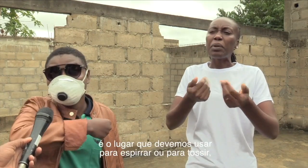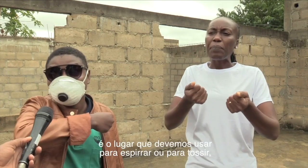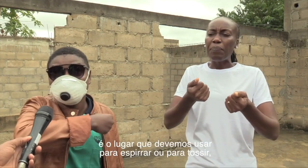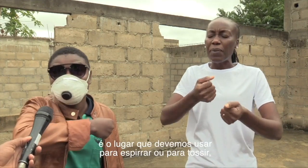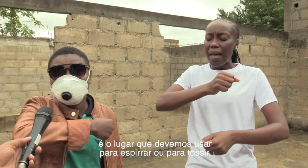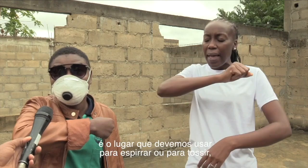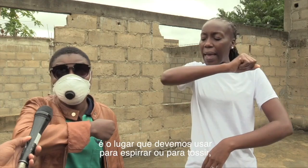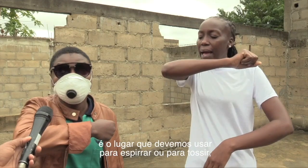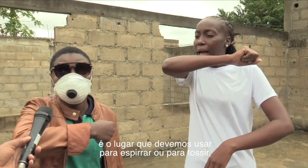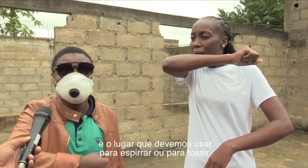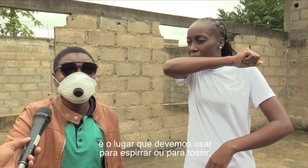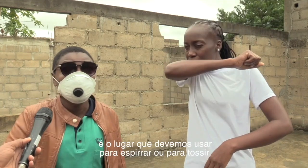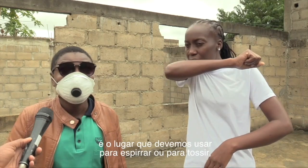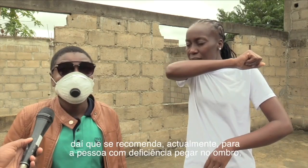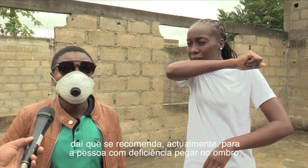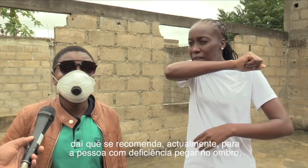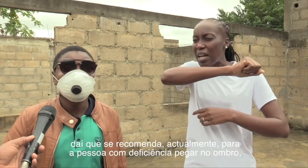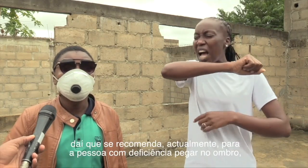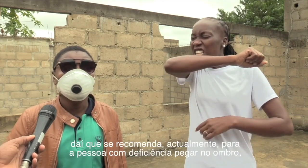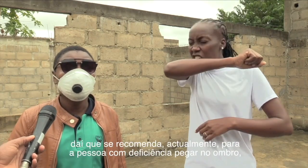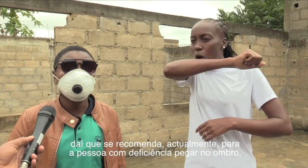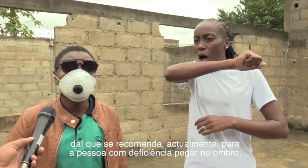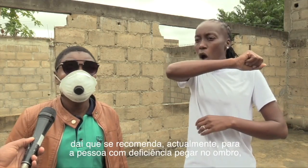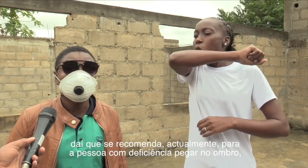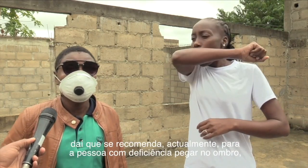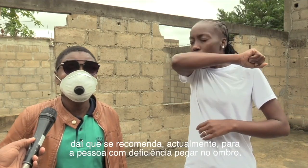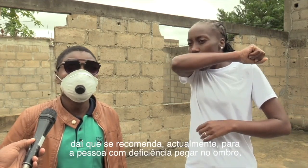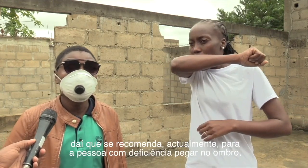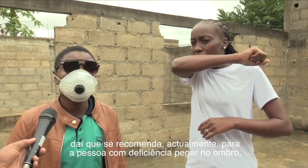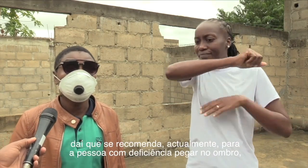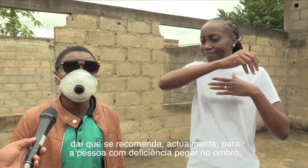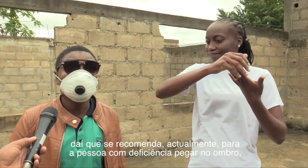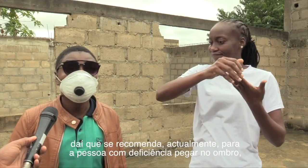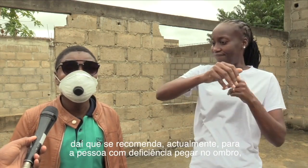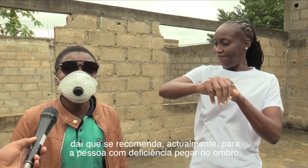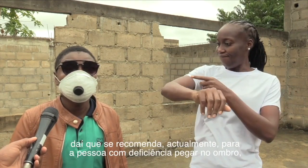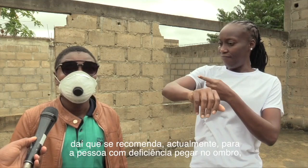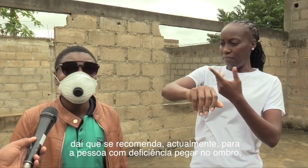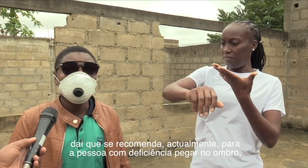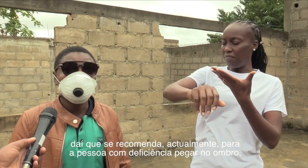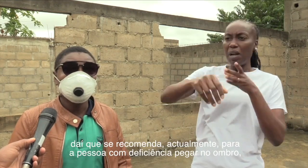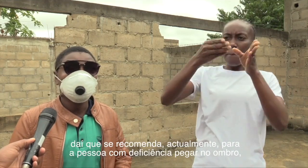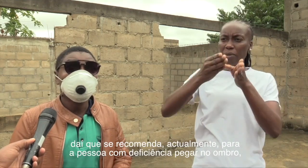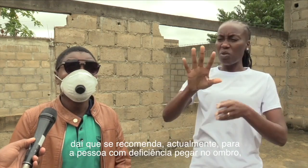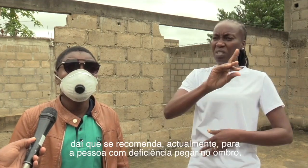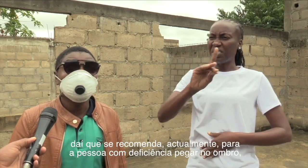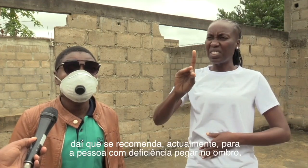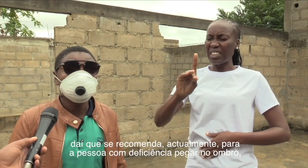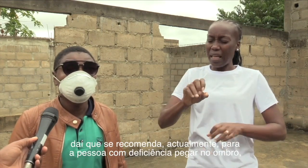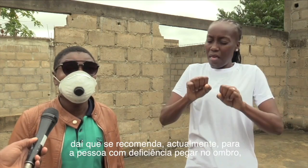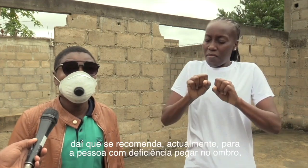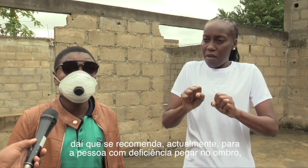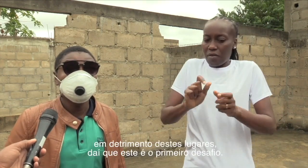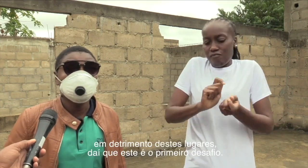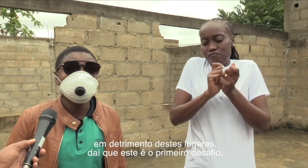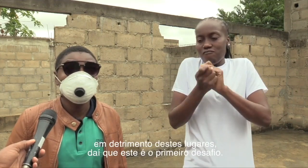aspirar, não é? E para tossir. Daí que recomenda-se, atualmente, para a pessoa com deficiência, pegar no ombro da